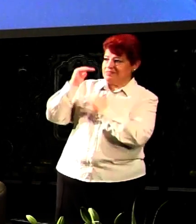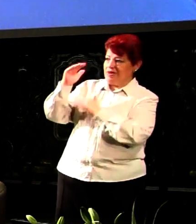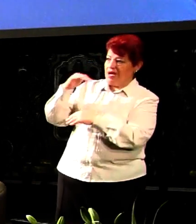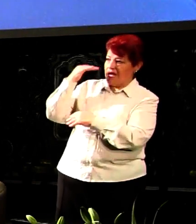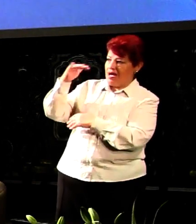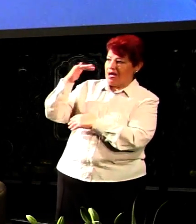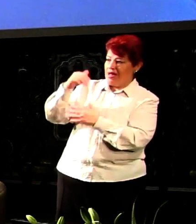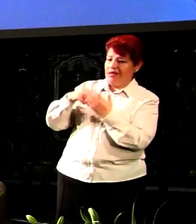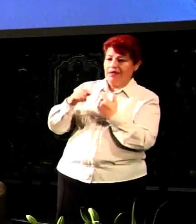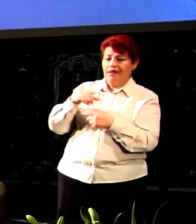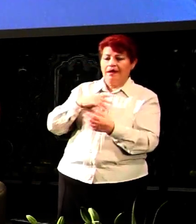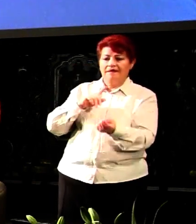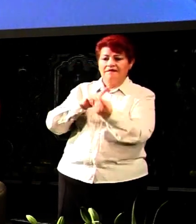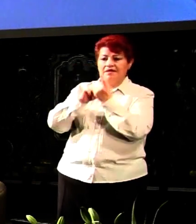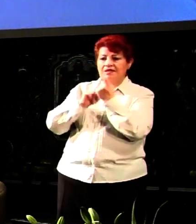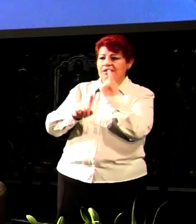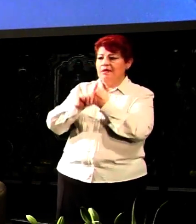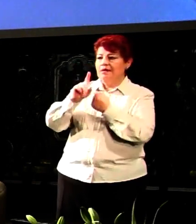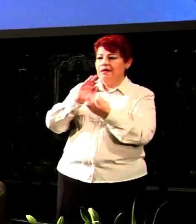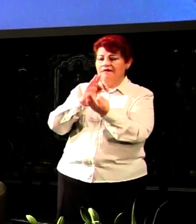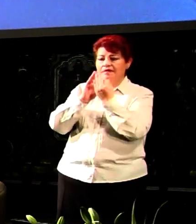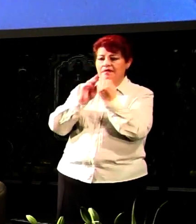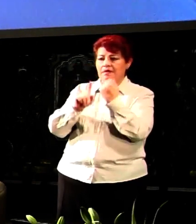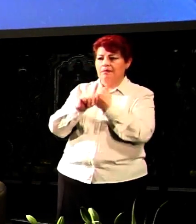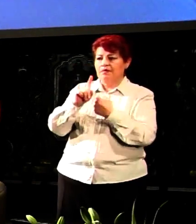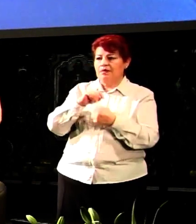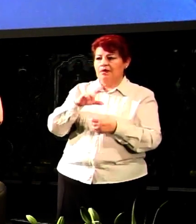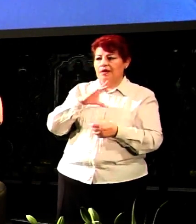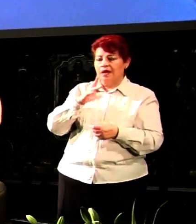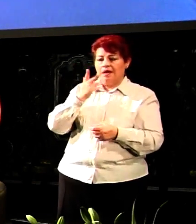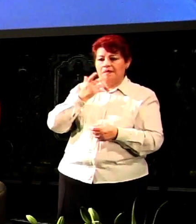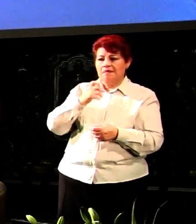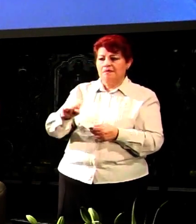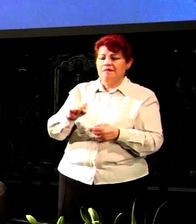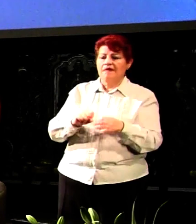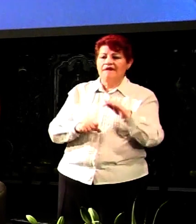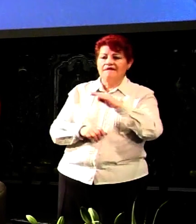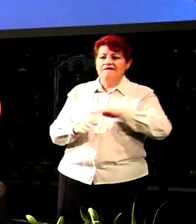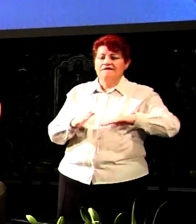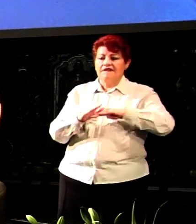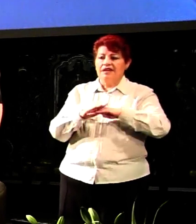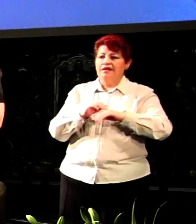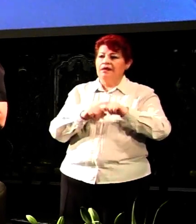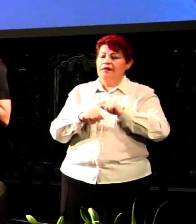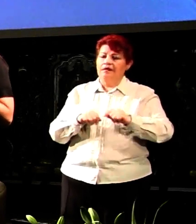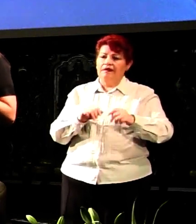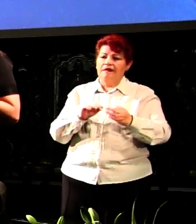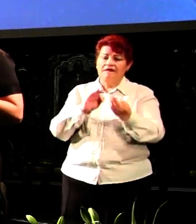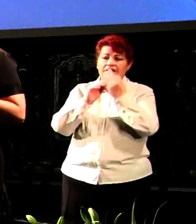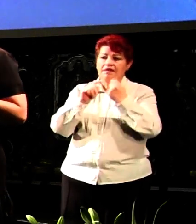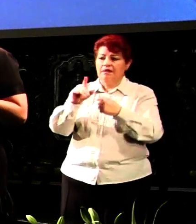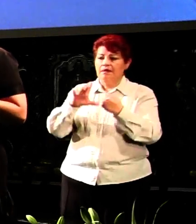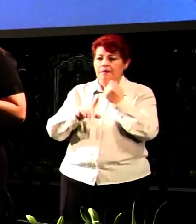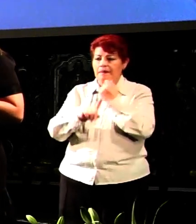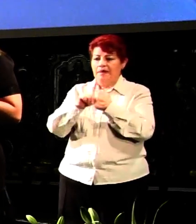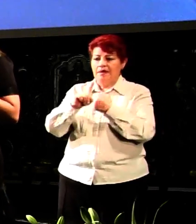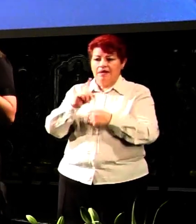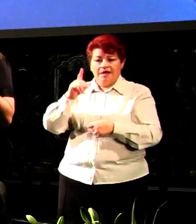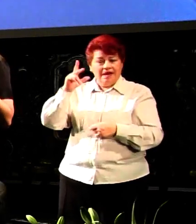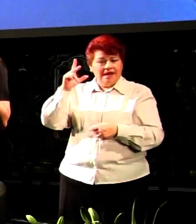a problemas para poderlo desarrollar, desarrollamos estas habilidades básicas. Nos enfrentamos primero a la parte de la